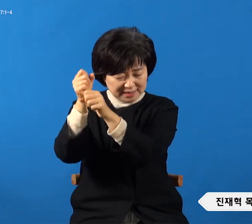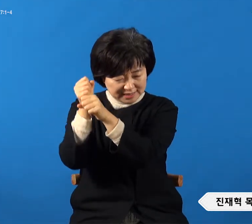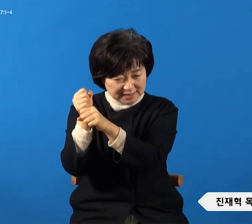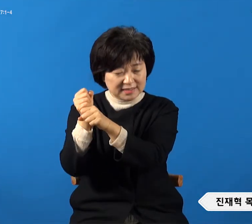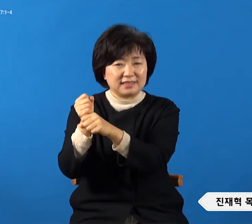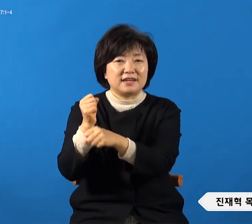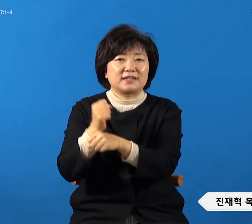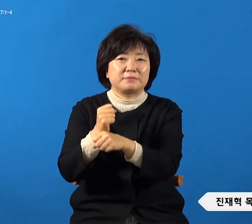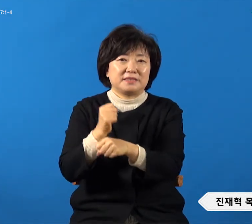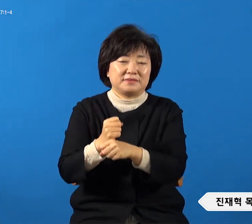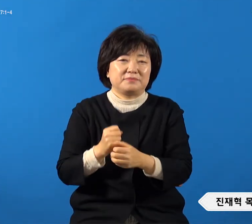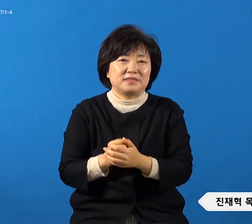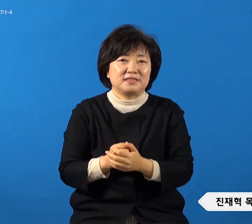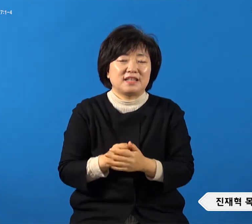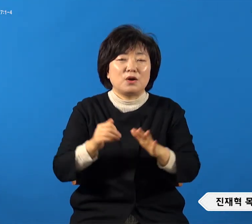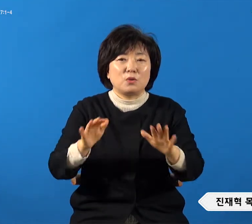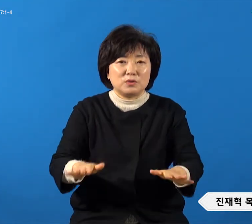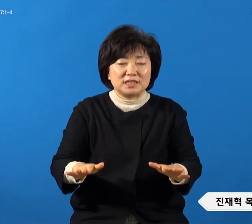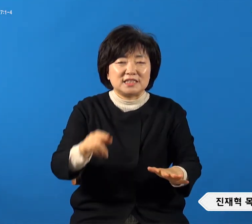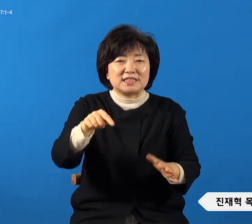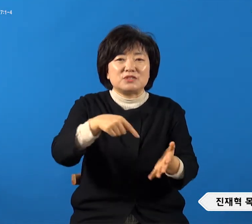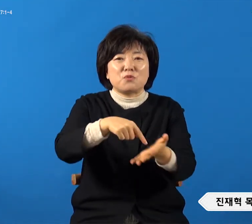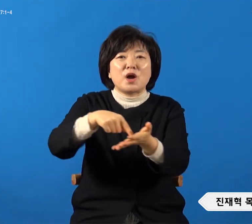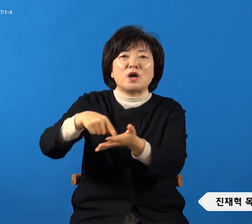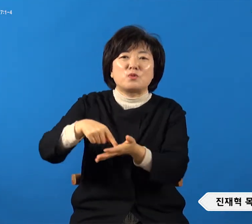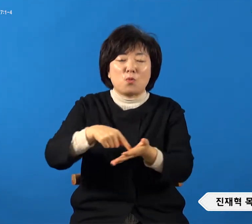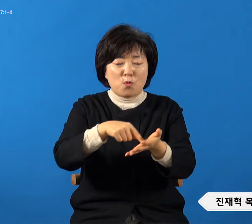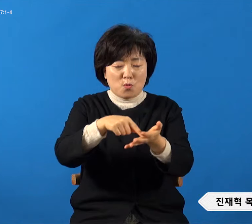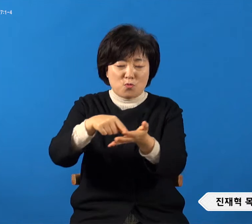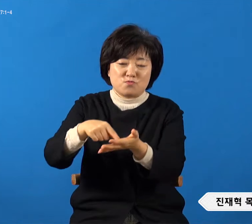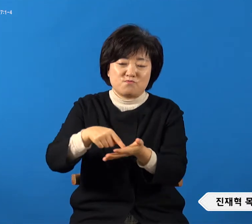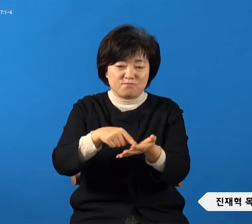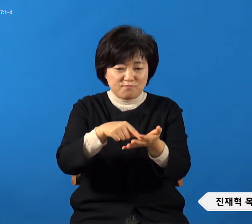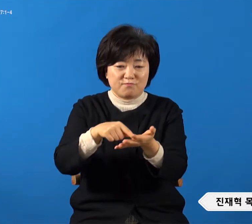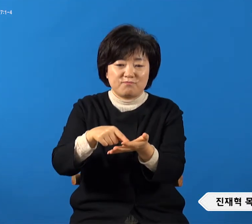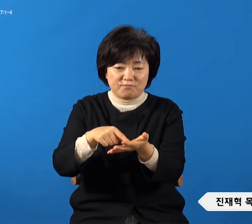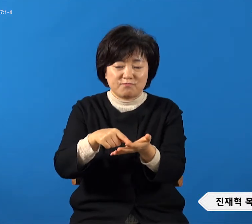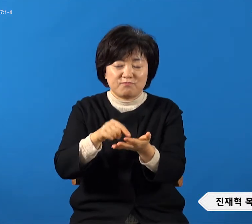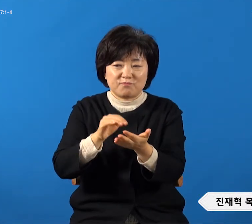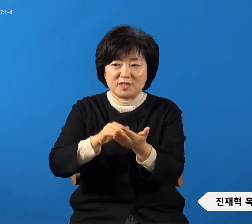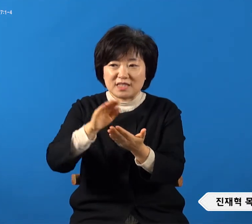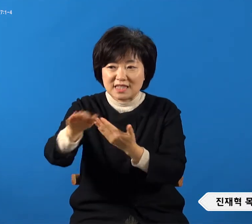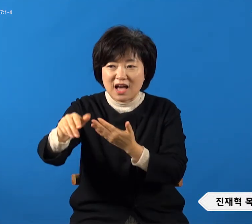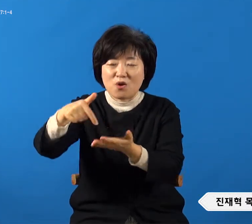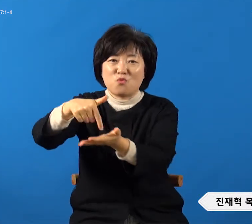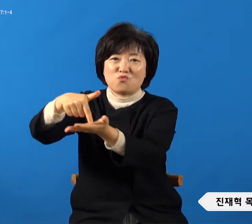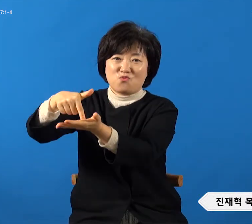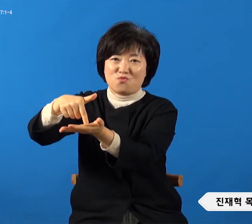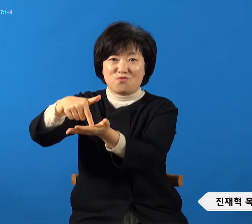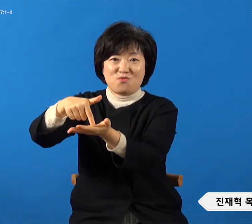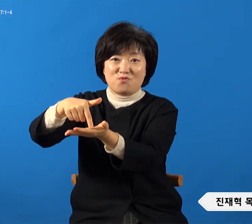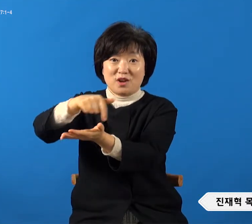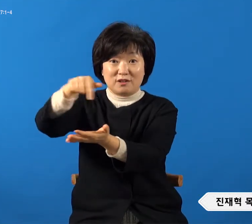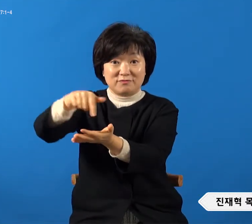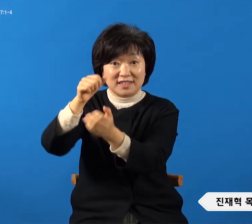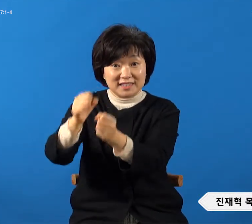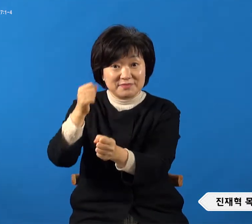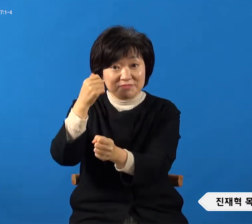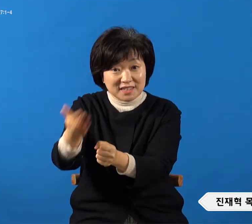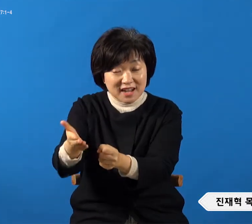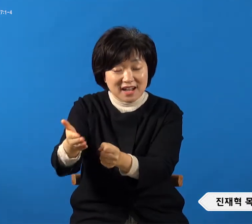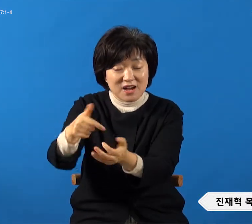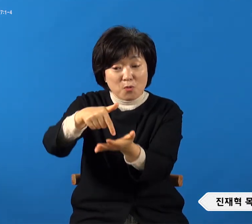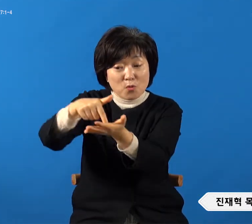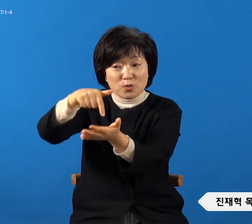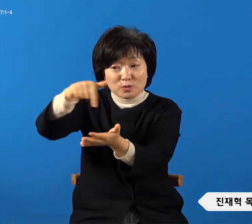의존하게 합니다. 오늘 그 외로움을 지나 고독의 길에 들어선 분이 계십니까? 오늘 그 고독 가운데 있다면